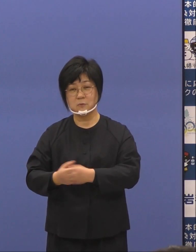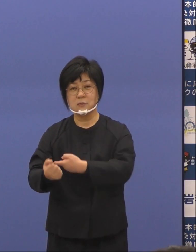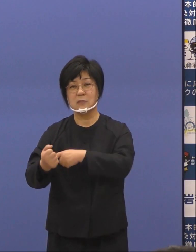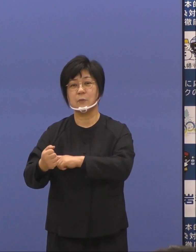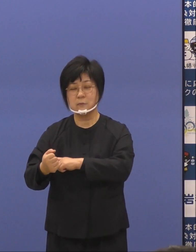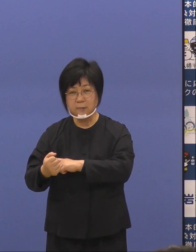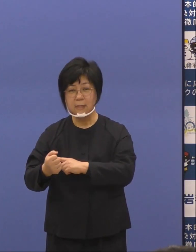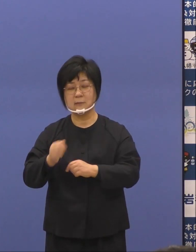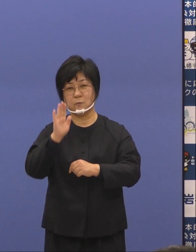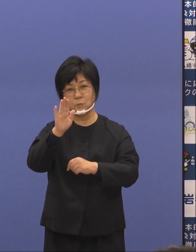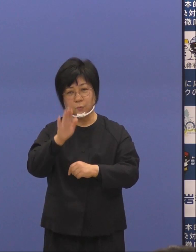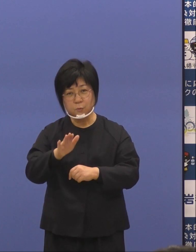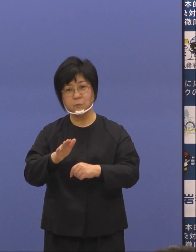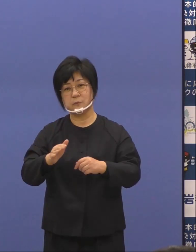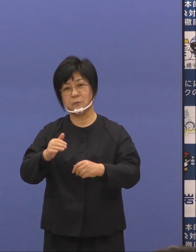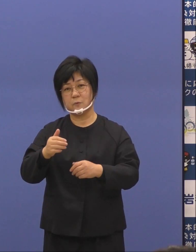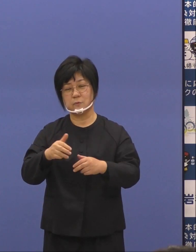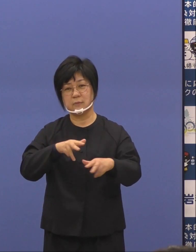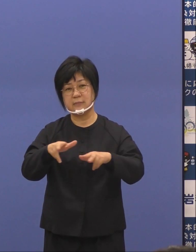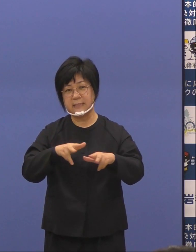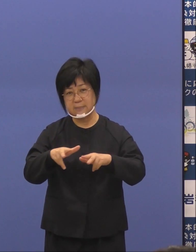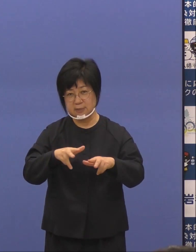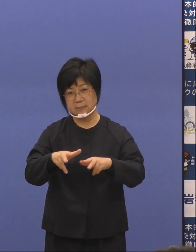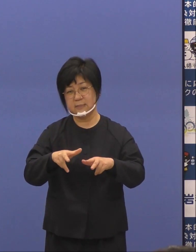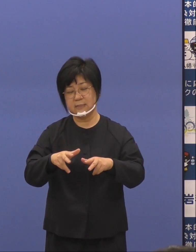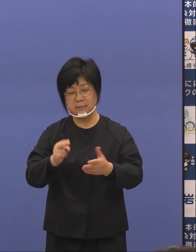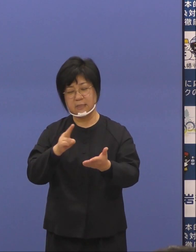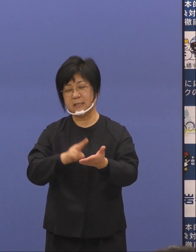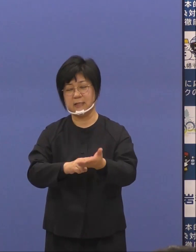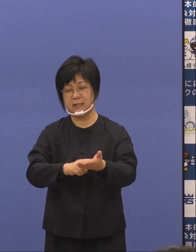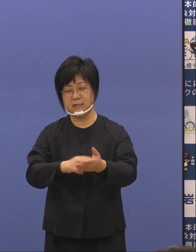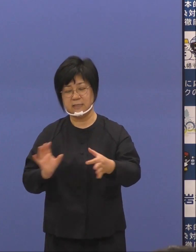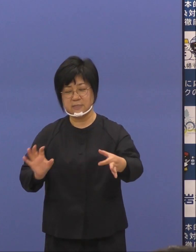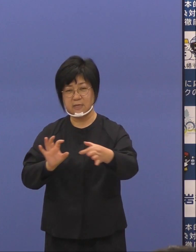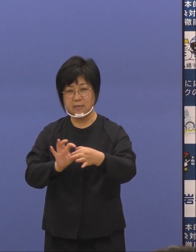思います。 ありがとうございます。